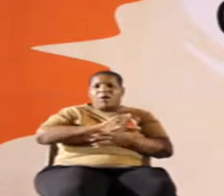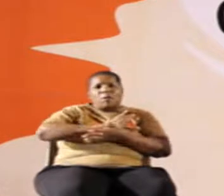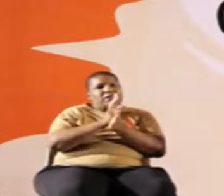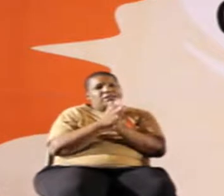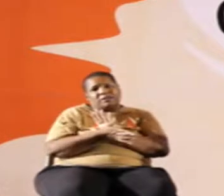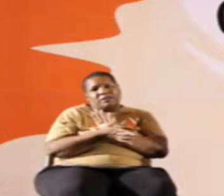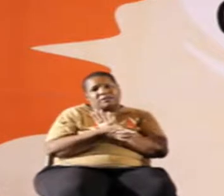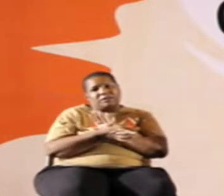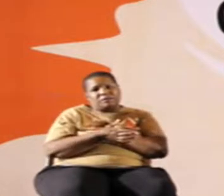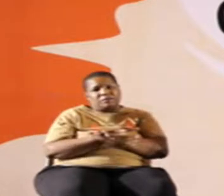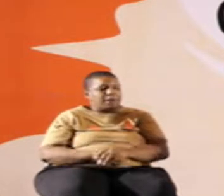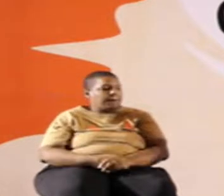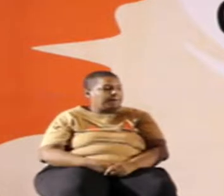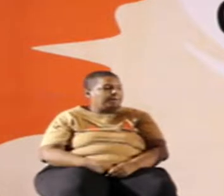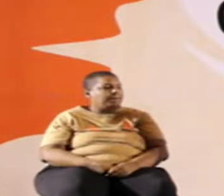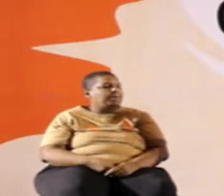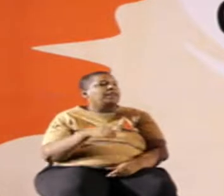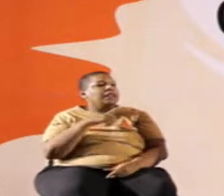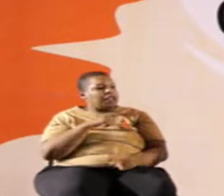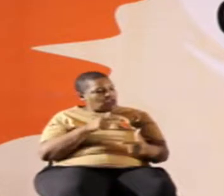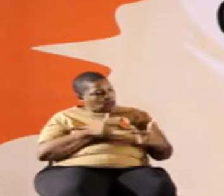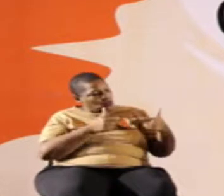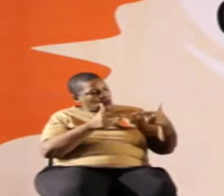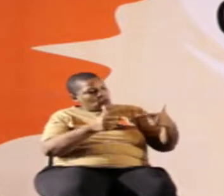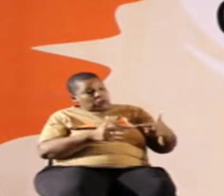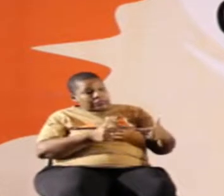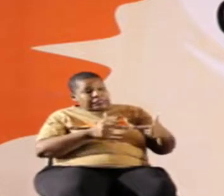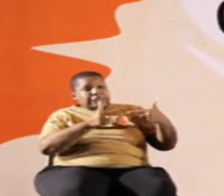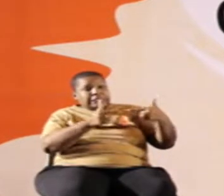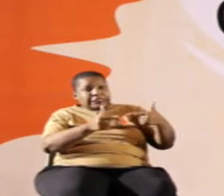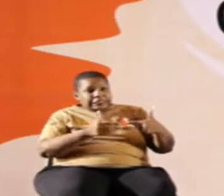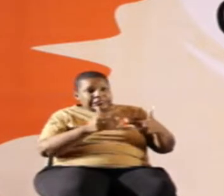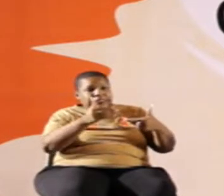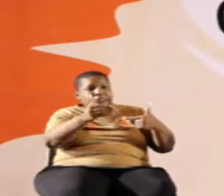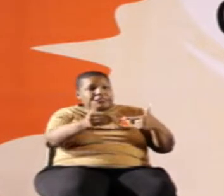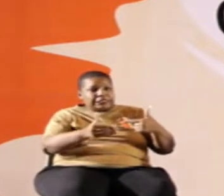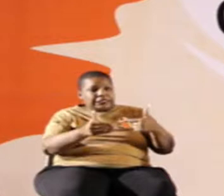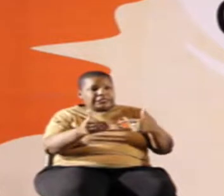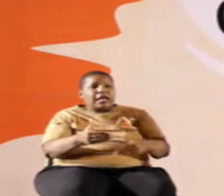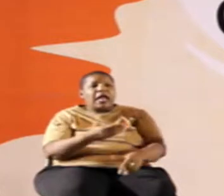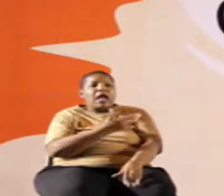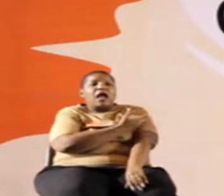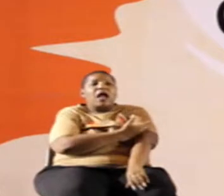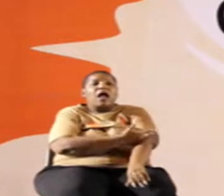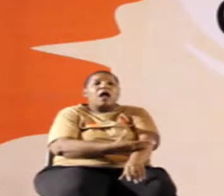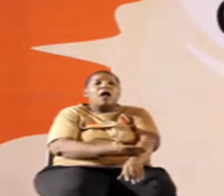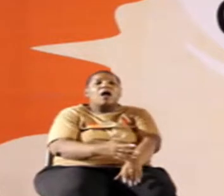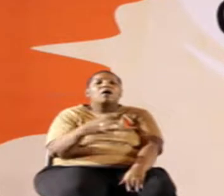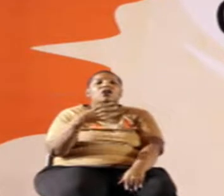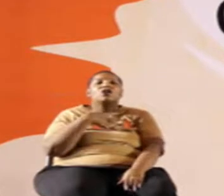é? Tem muita luta pela frente. Então, as novelas... A gente precisa